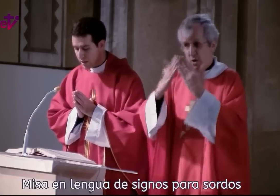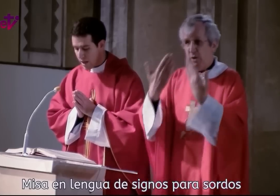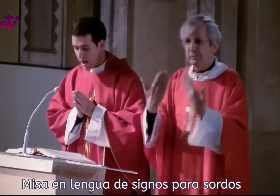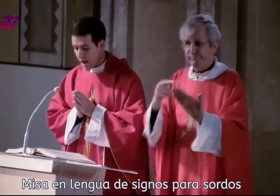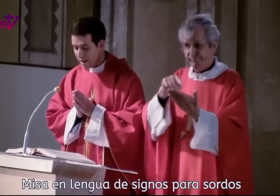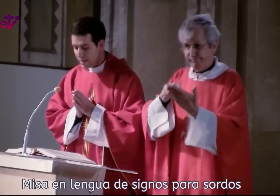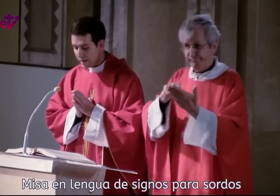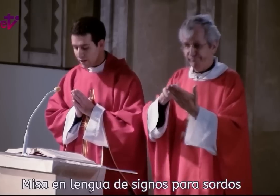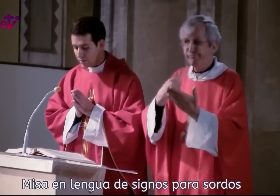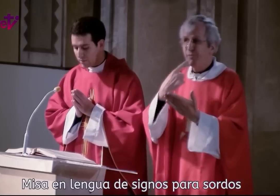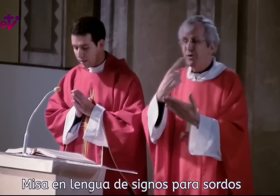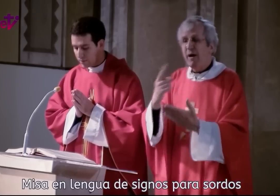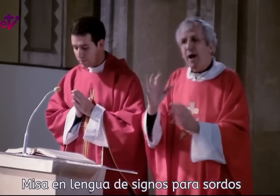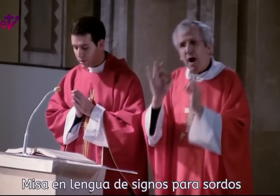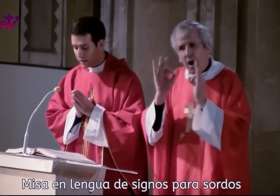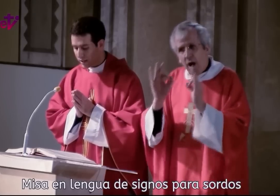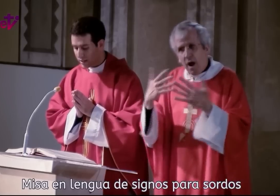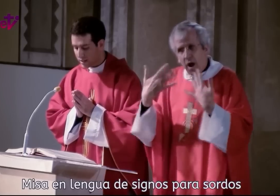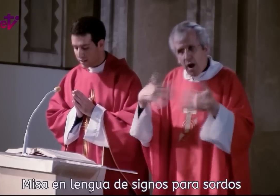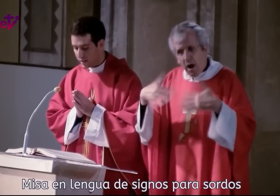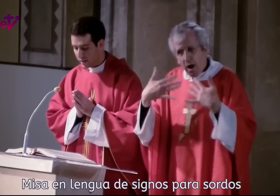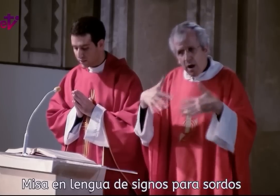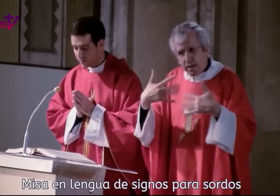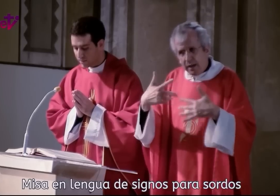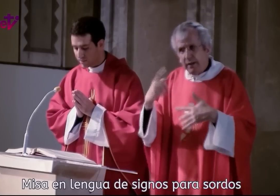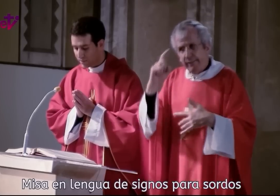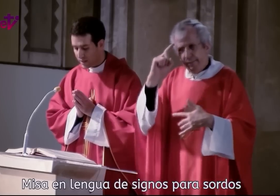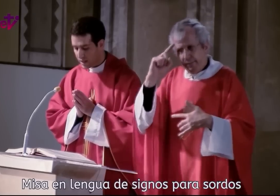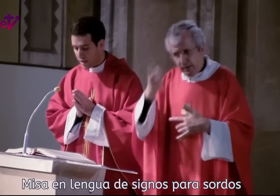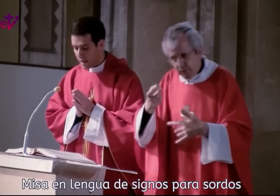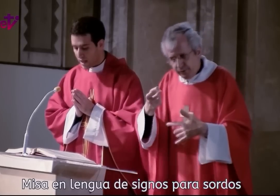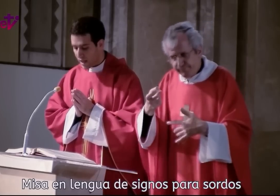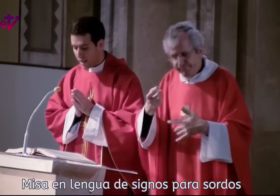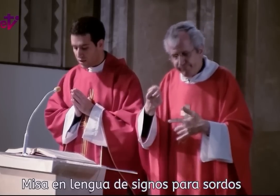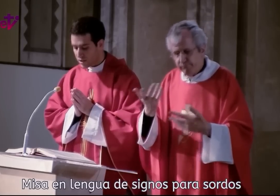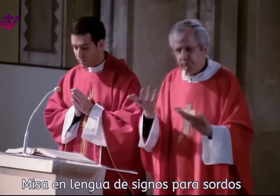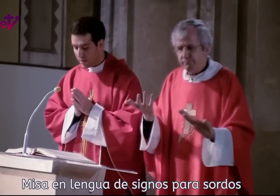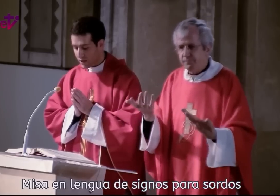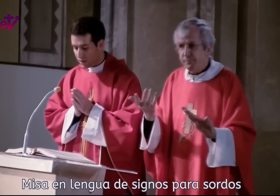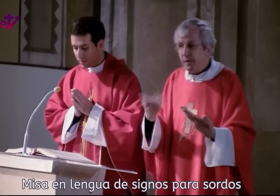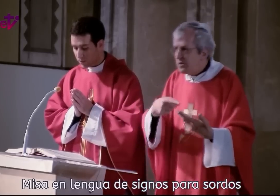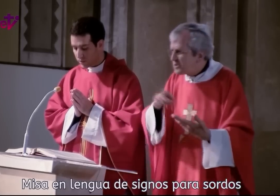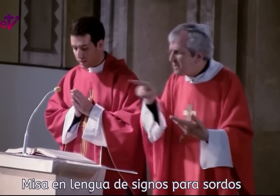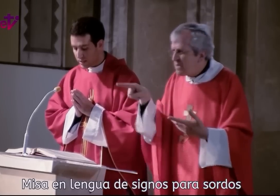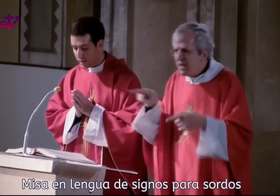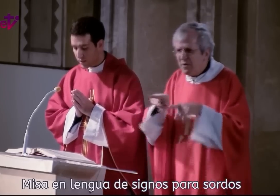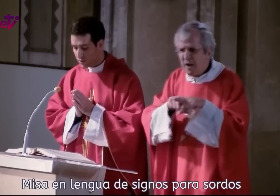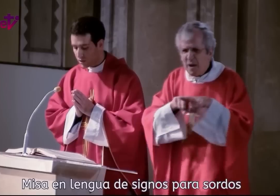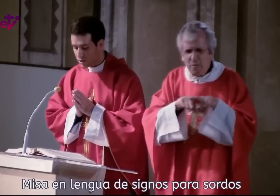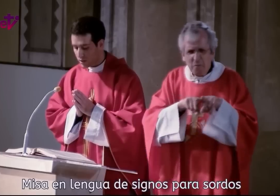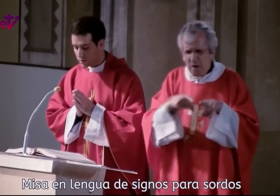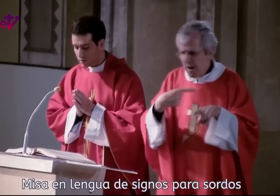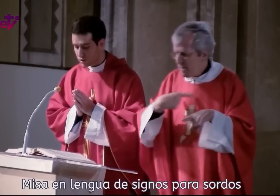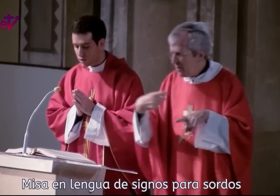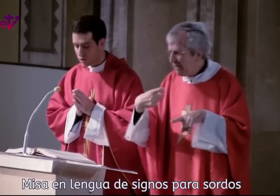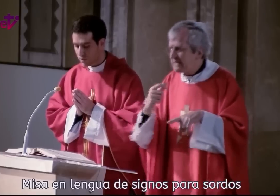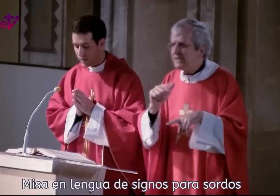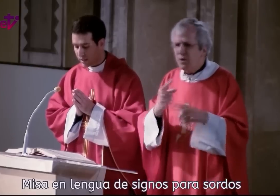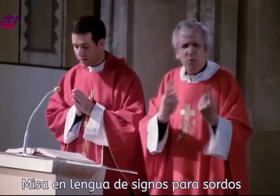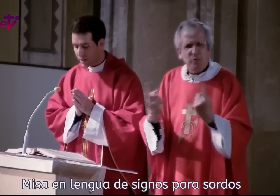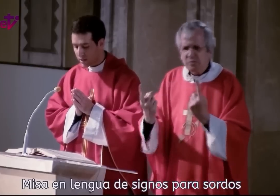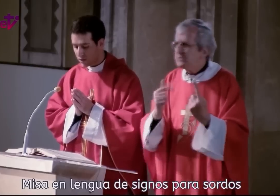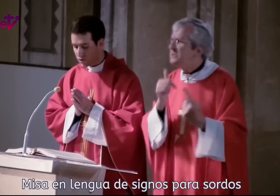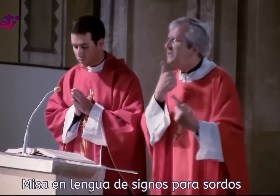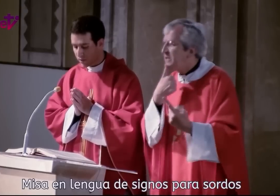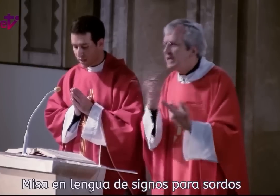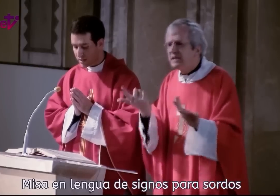pero ay de aquel hombre por quien es entregado. Ellos empezaron a preguntarse unos a otros sobre